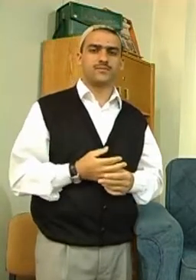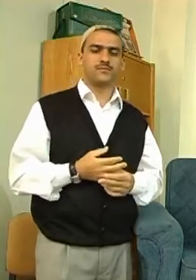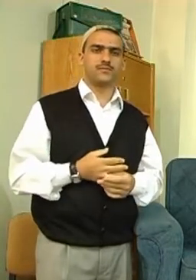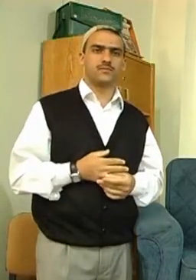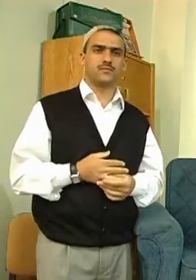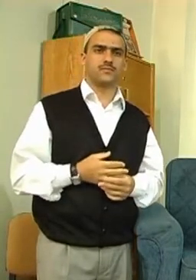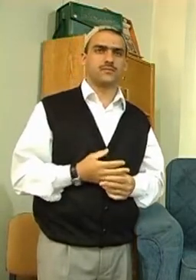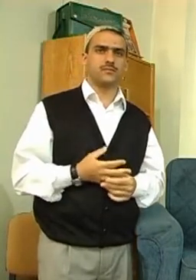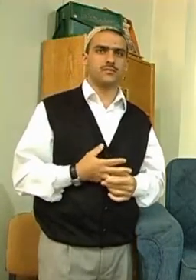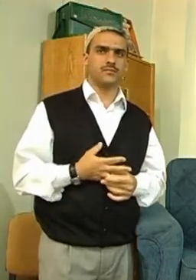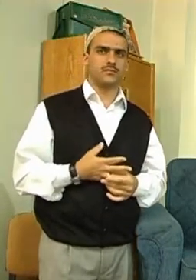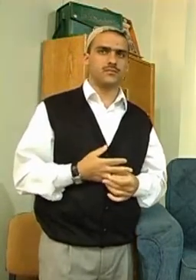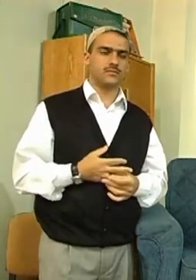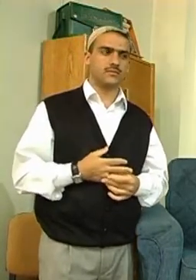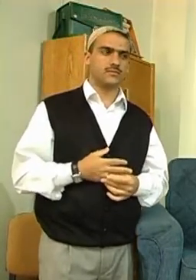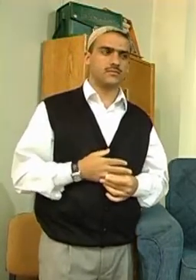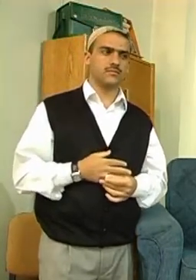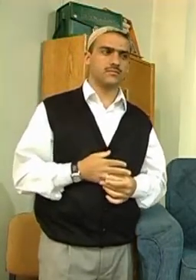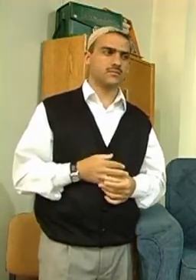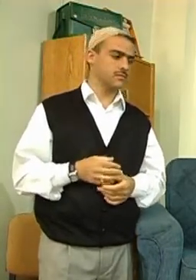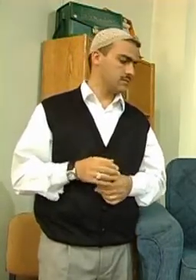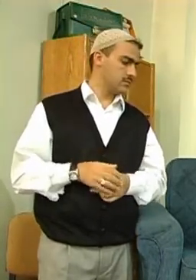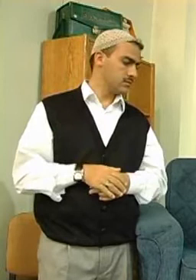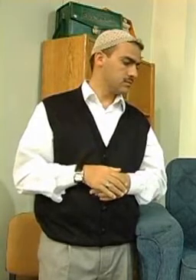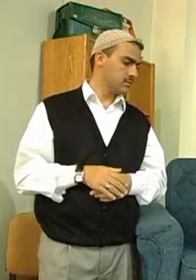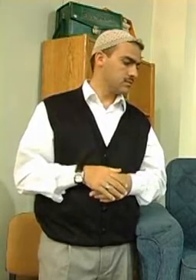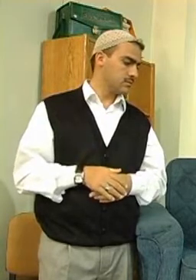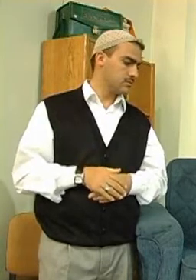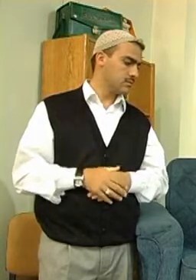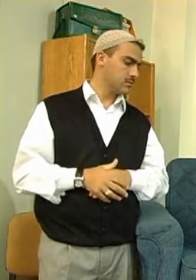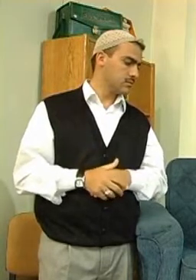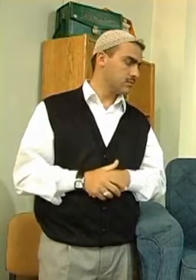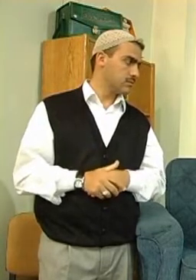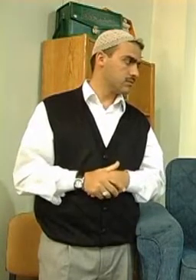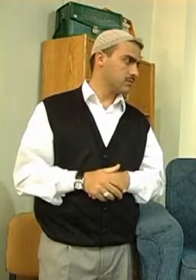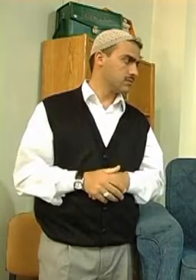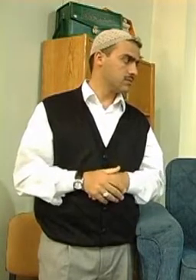verilecek. Ve ilk mefhase başlıyoruz. Hemen